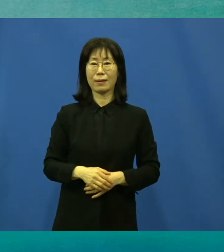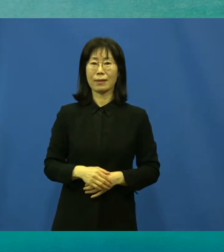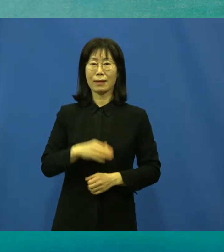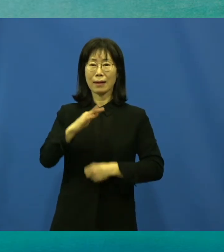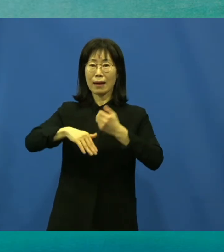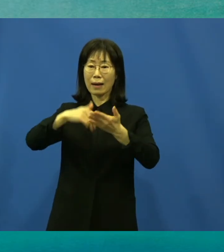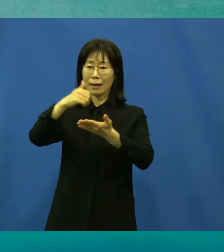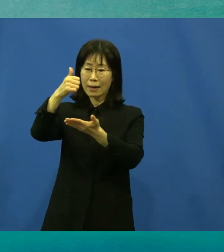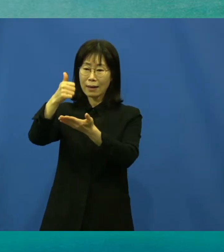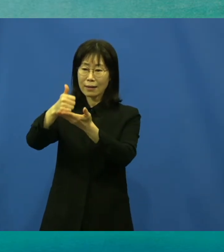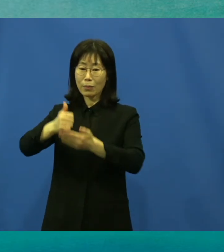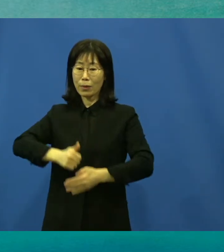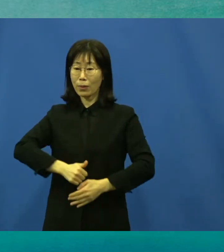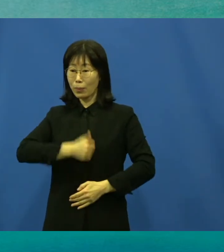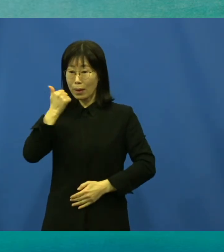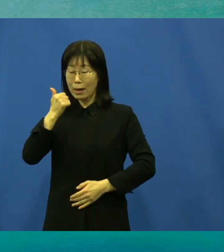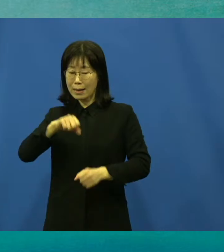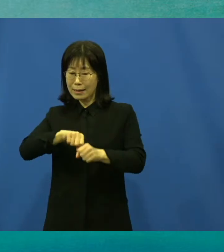노염은 잠깐입니다.